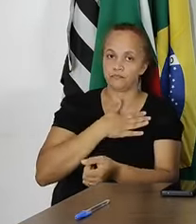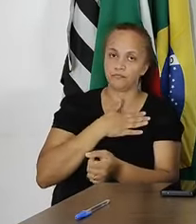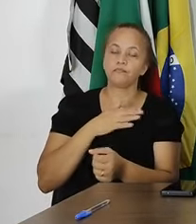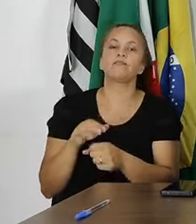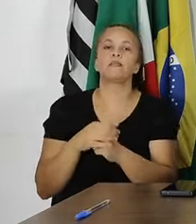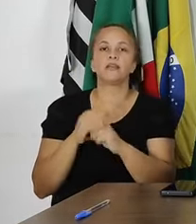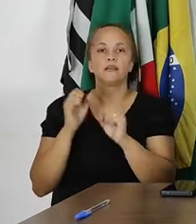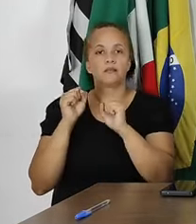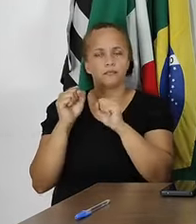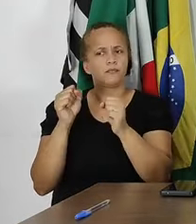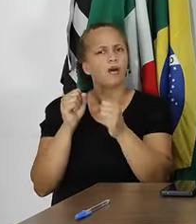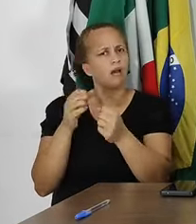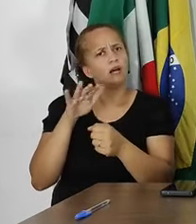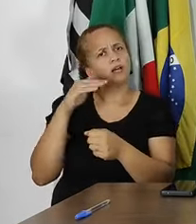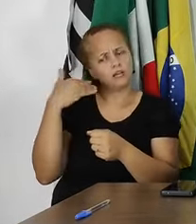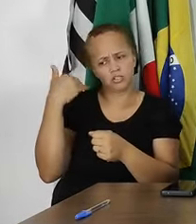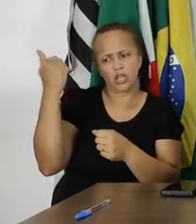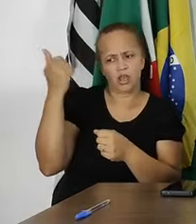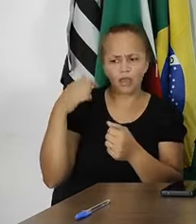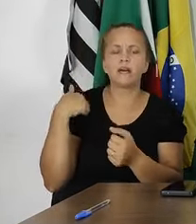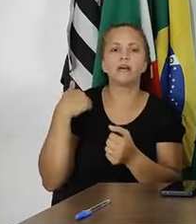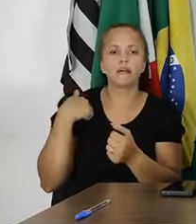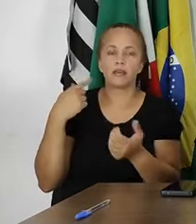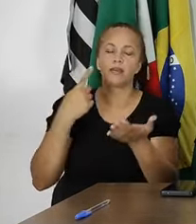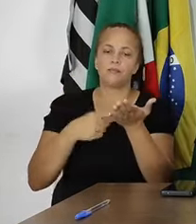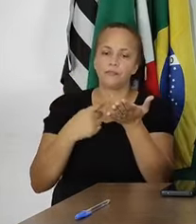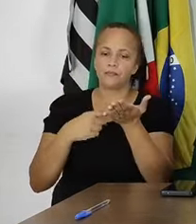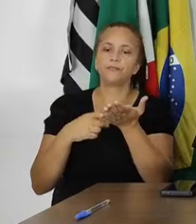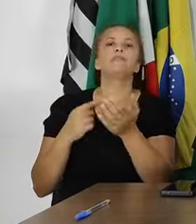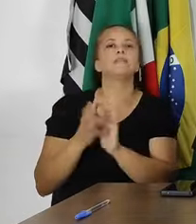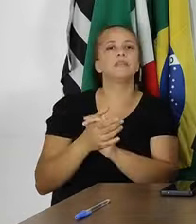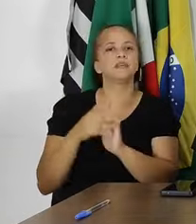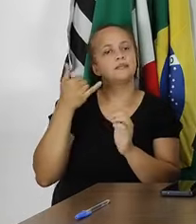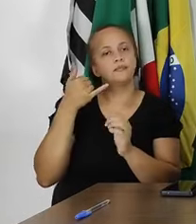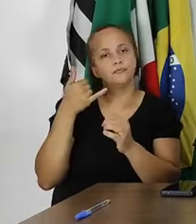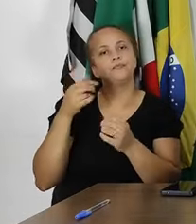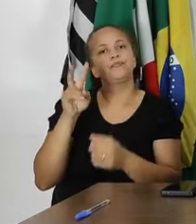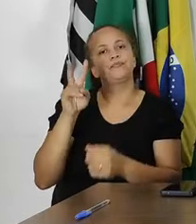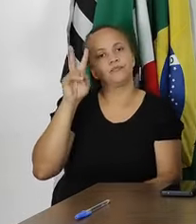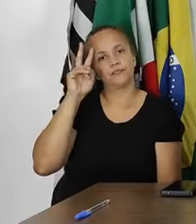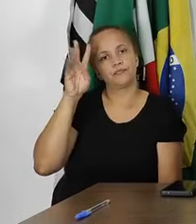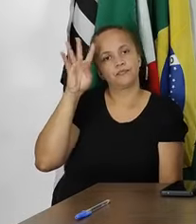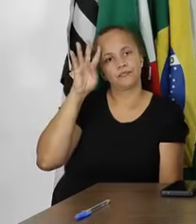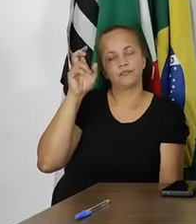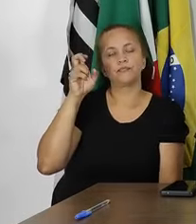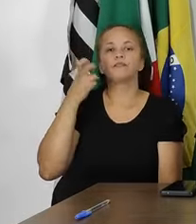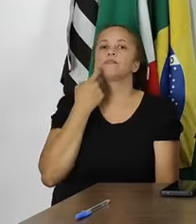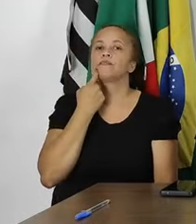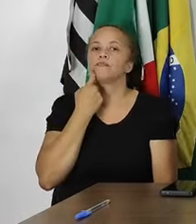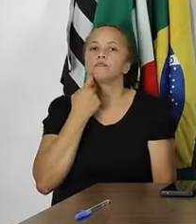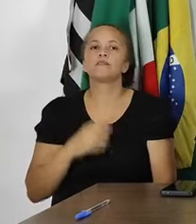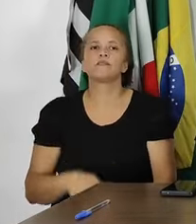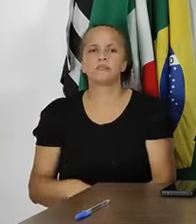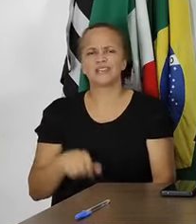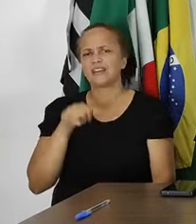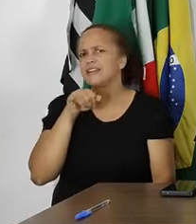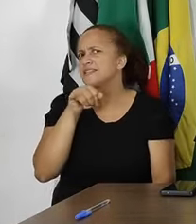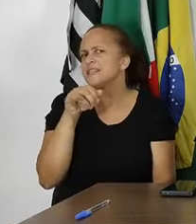e pedir para te adicionar, para te chamar, né? Às segundas, quartas e sextas, às 8 horas da manhã. Se você